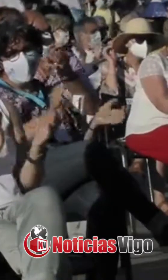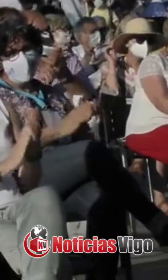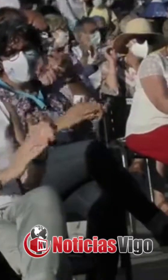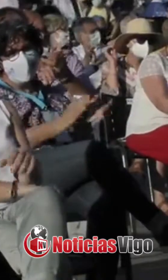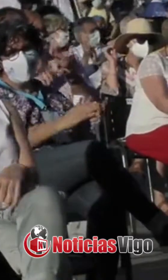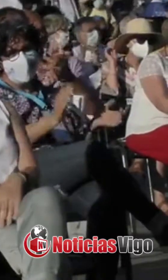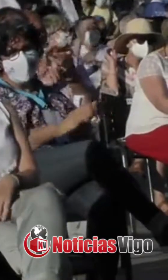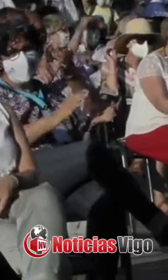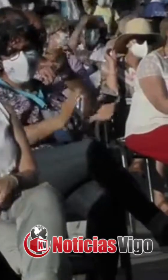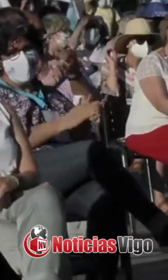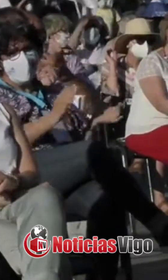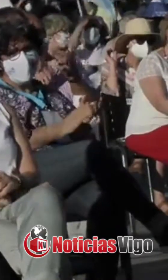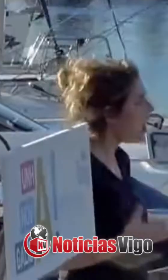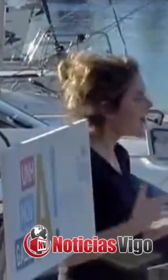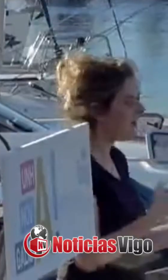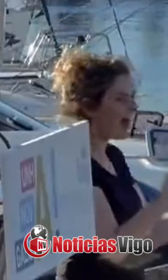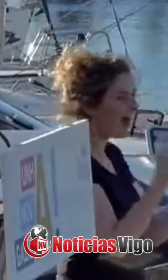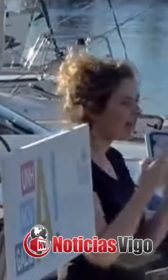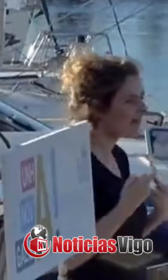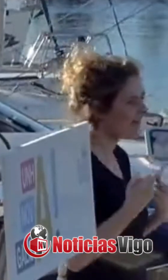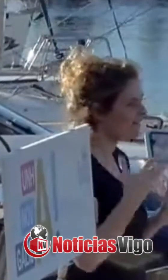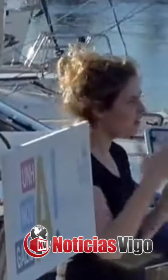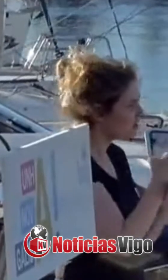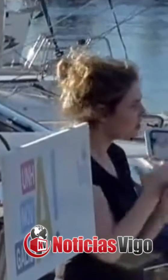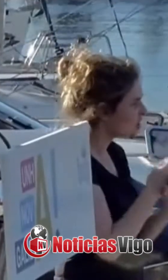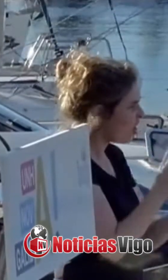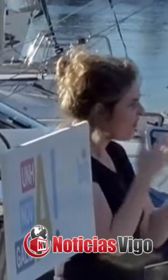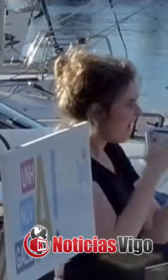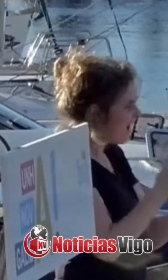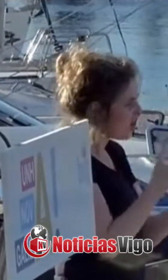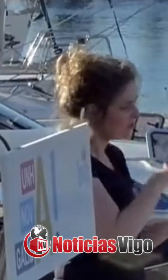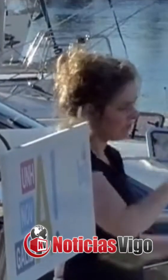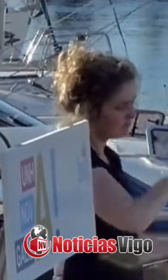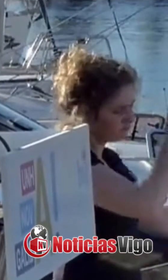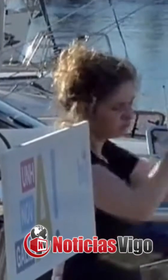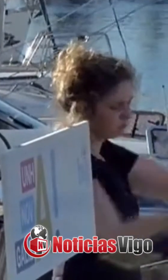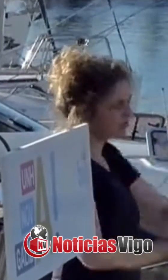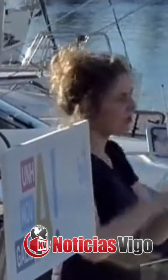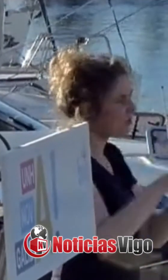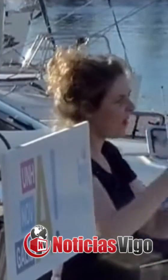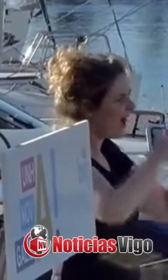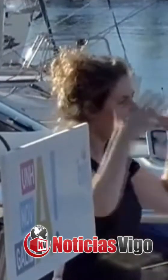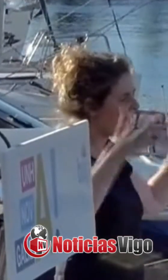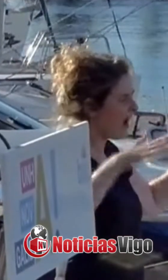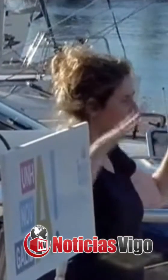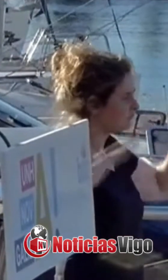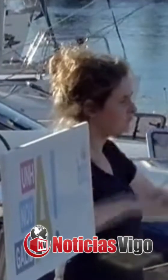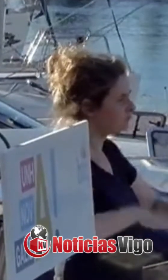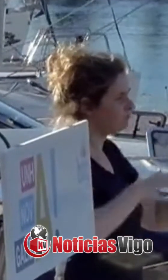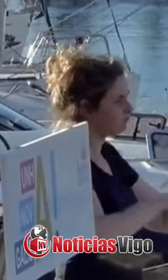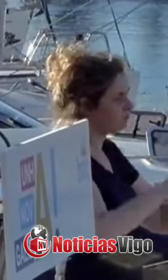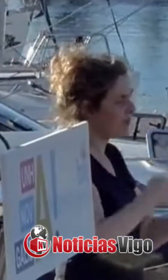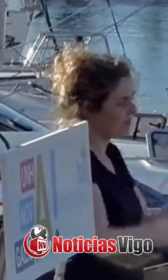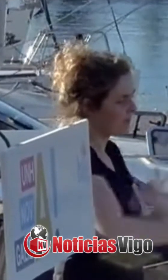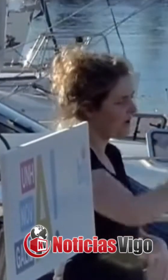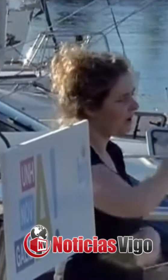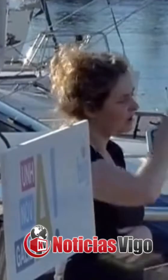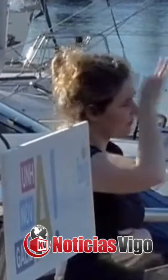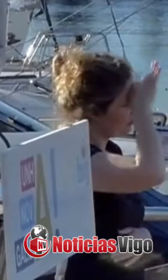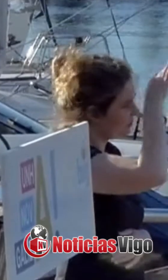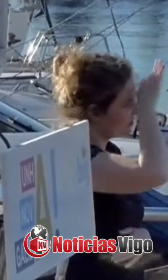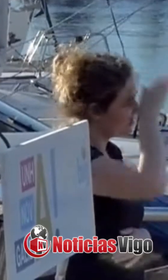E agora é preciso que todas esas loitas se convertan nunha gran movilización este vindeiro